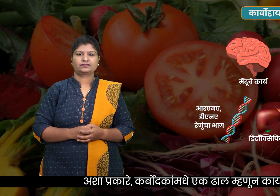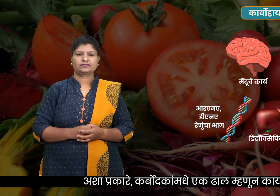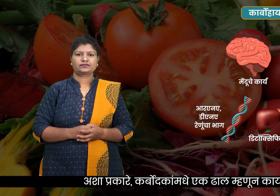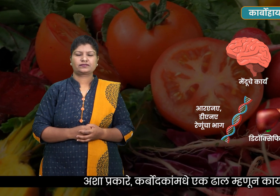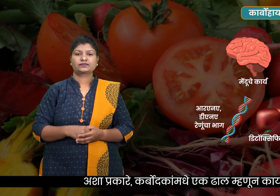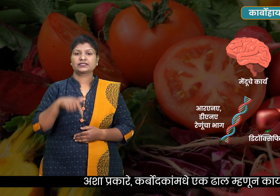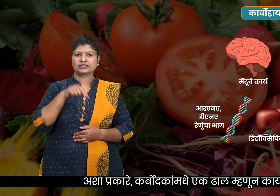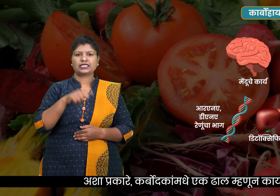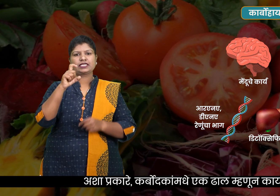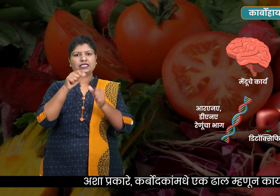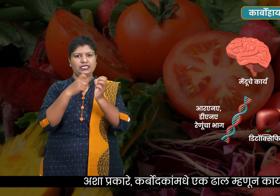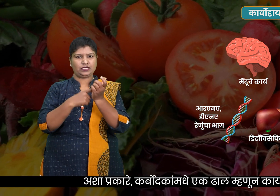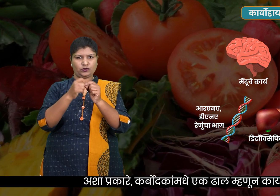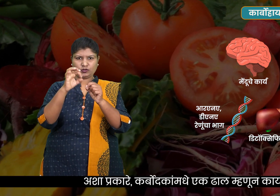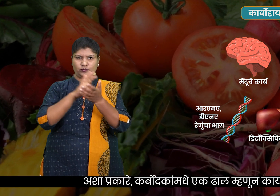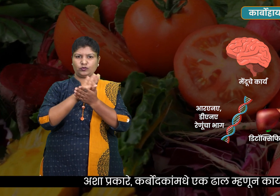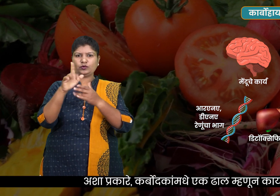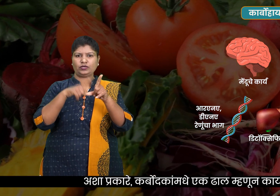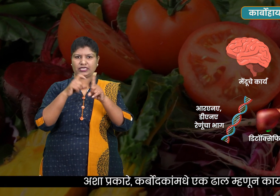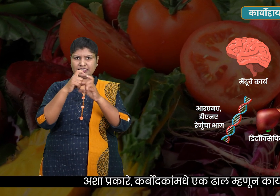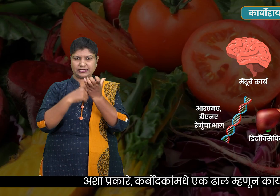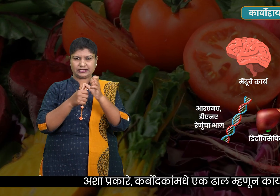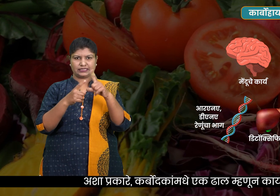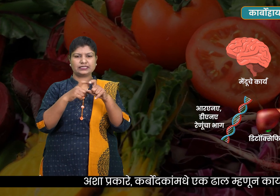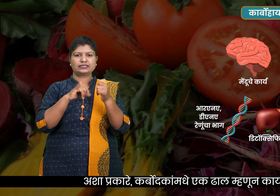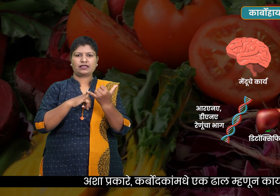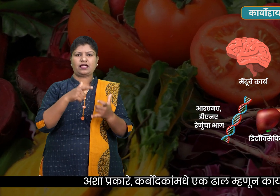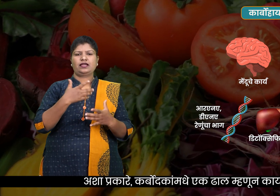अशा प्रकारे कर्बोदकांमध्ये एक ढाल म्हणून कार्य करतात